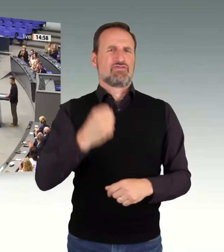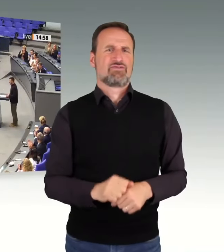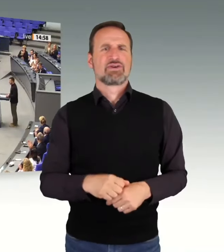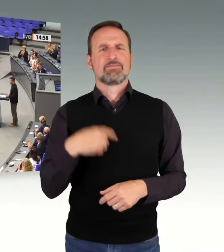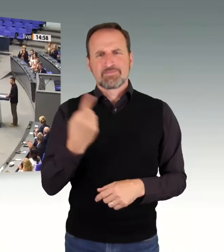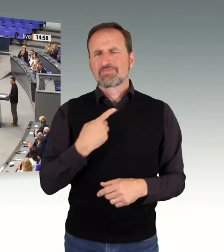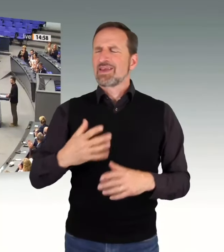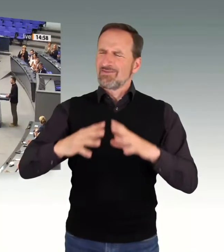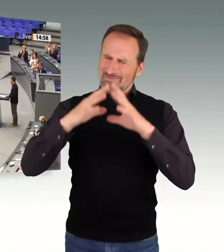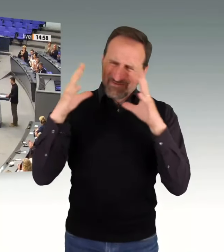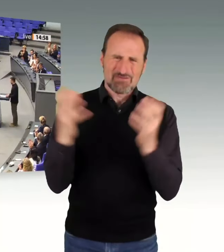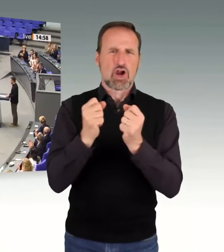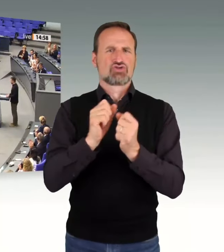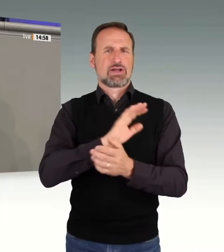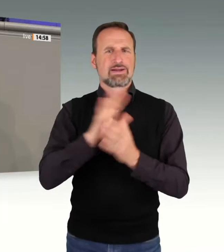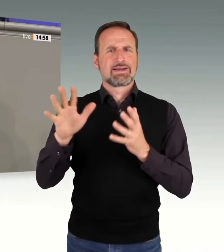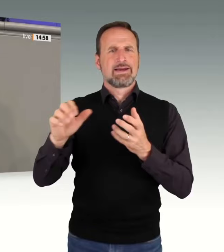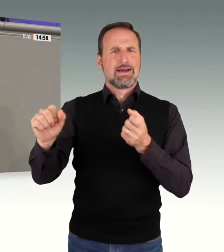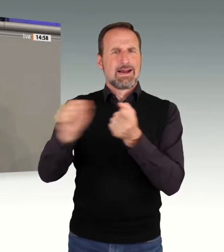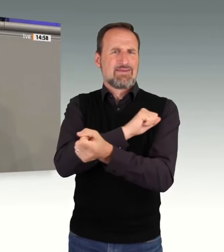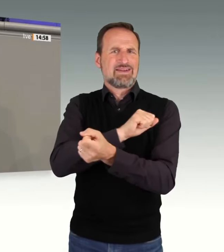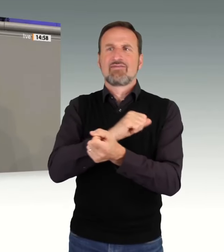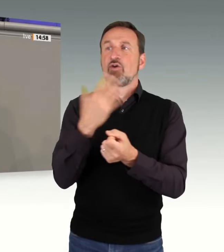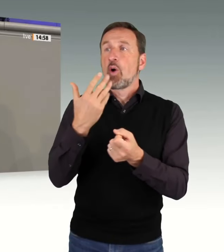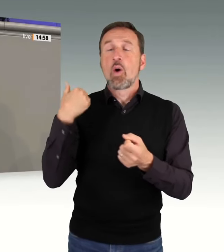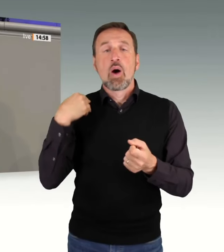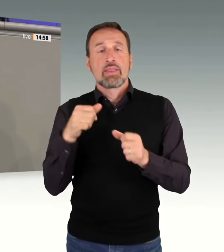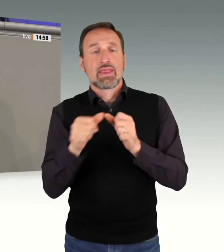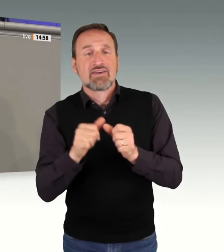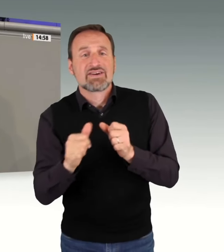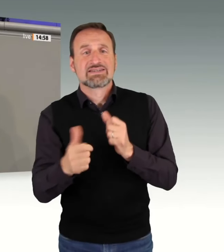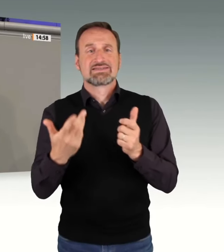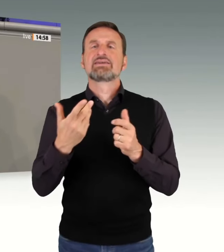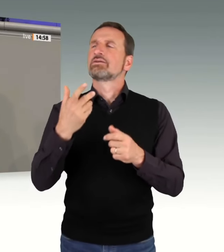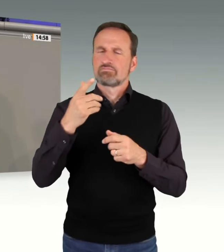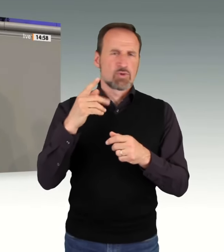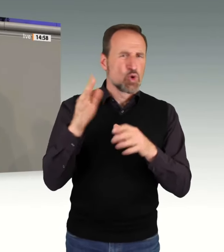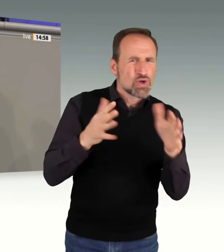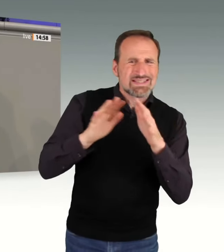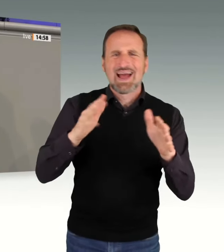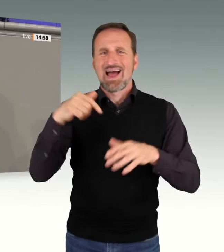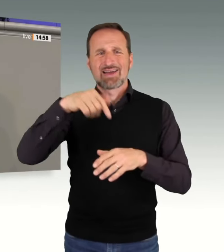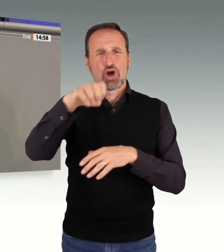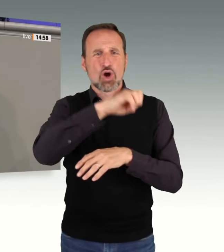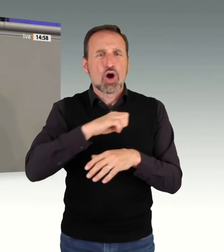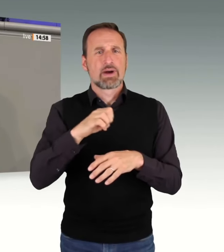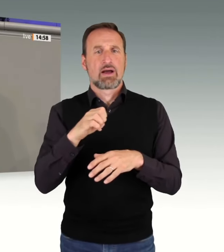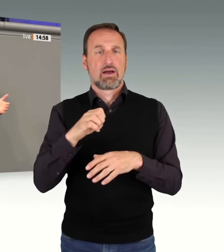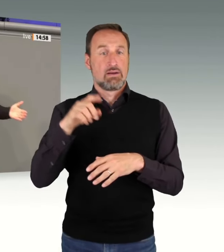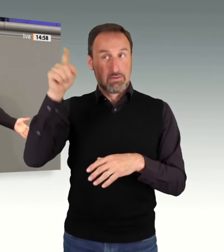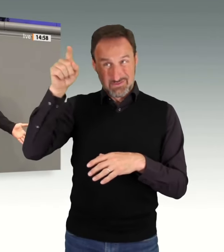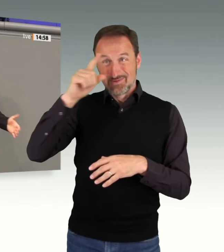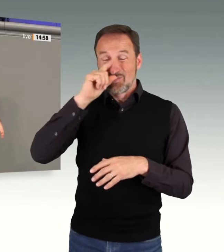Ich danke Ihnen für die Einladung. Ich danke Ihnen für die Aufmerksamkeit. Ich danke Ihnen